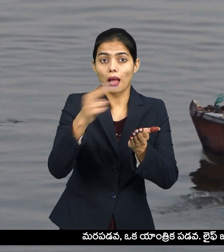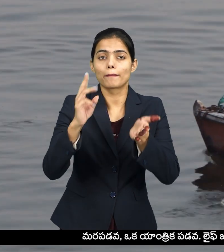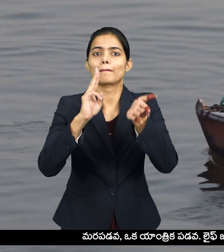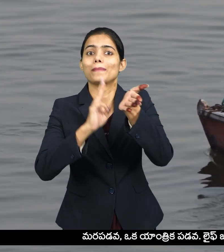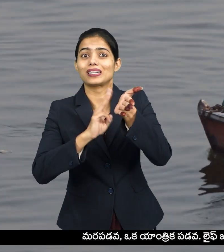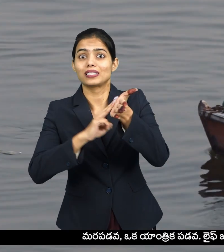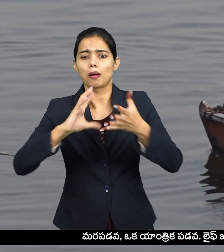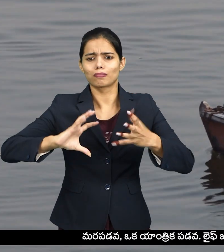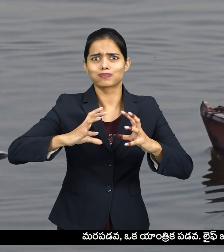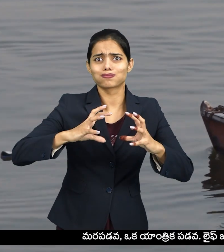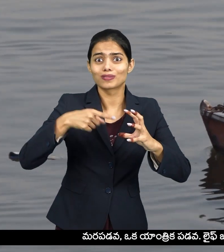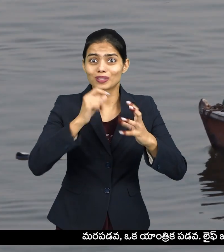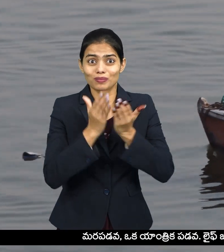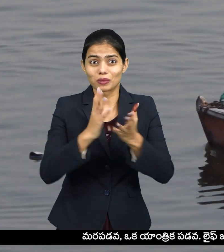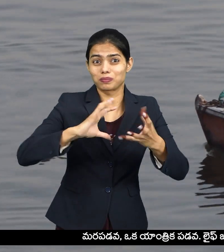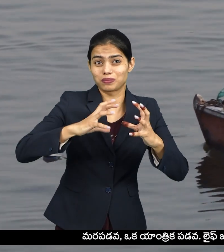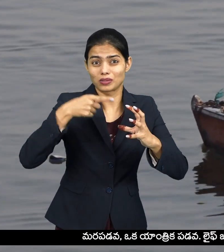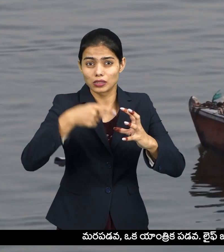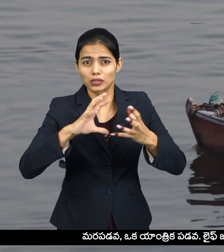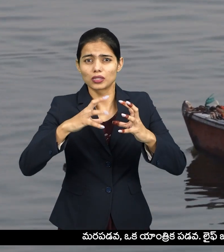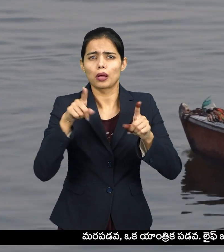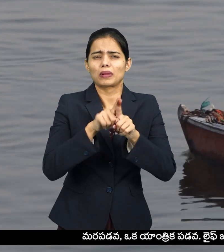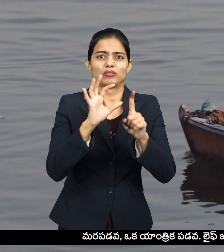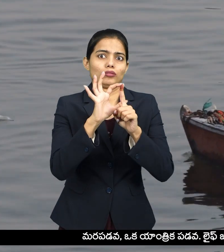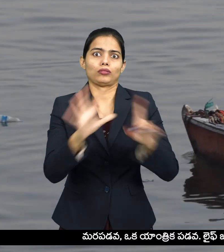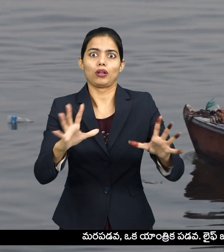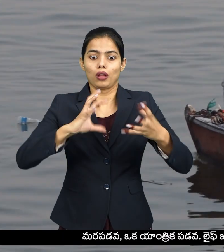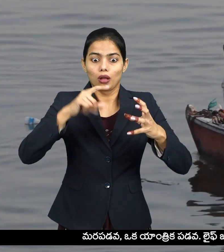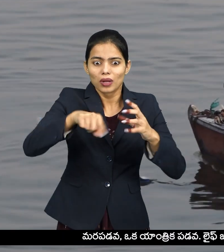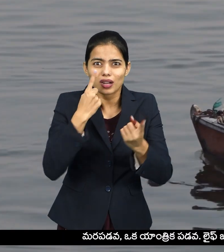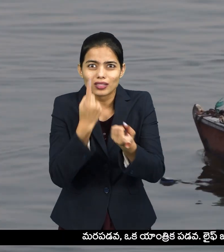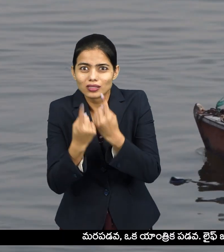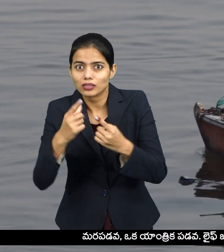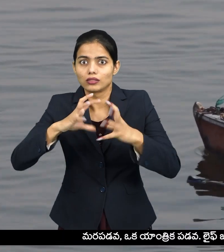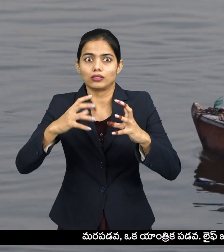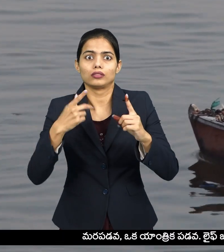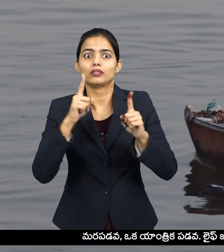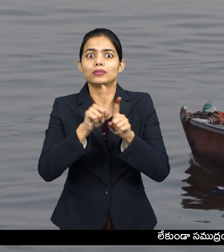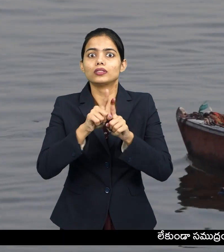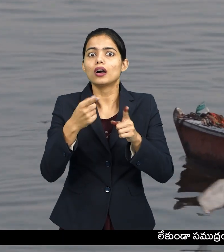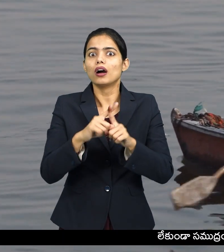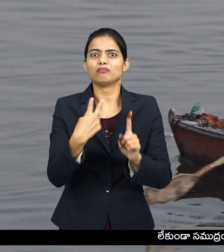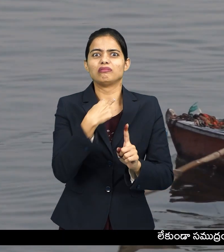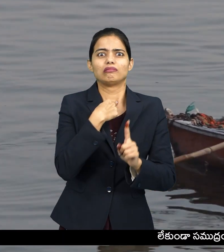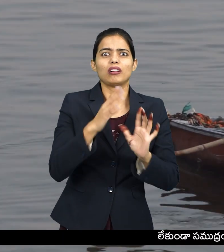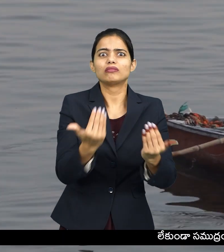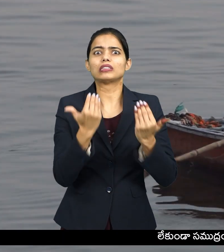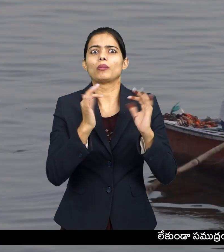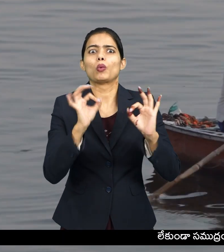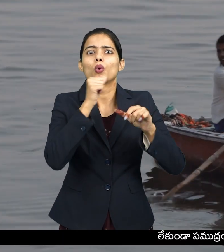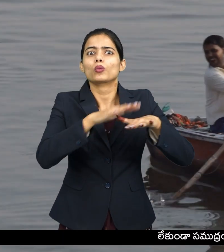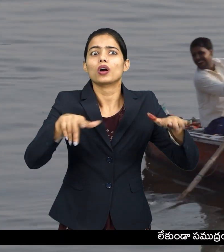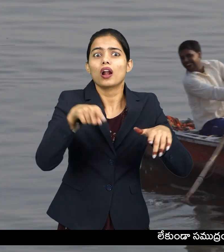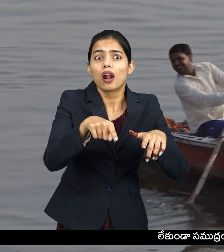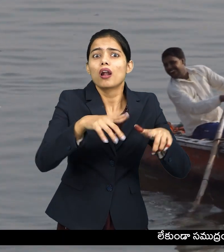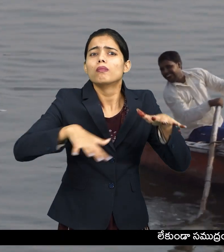మరపడవ ఒక యాంత్రిక పడవ. లైఫ్ జాకెట్లు లేదా ప్రథమ చికిత్స వంటి భద్రతా ఏర్పాట్లు లేకుండా